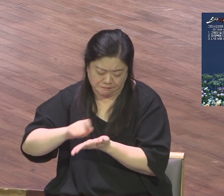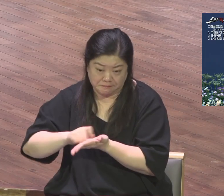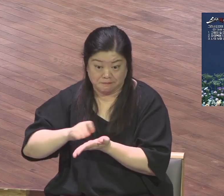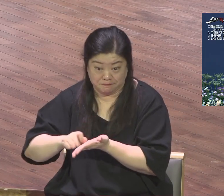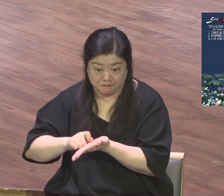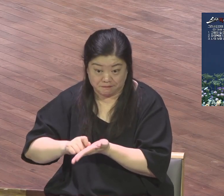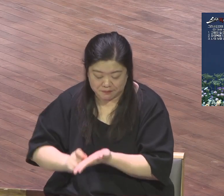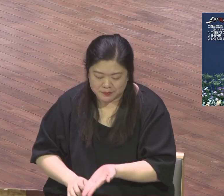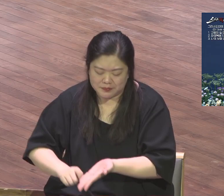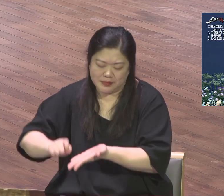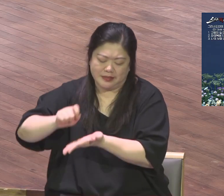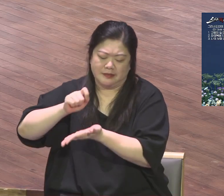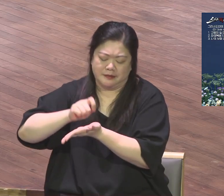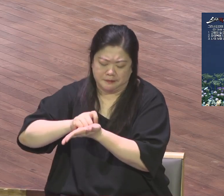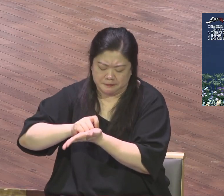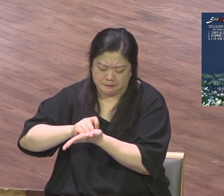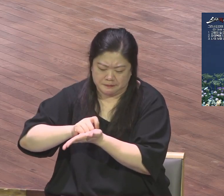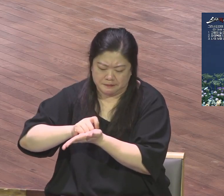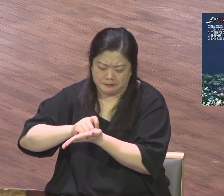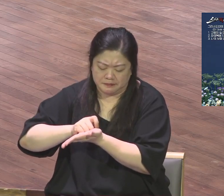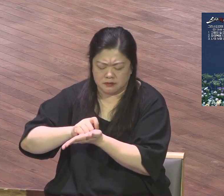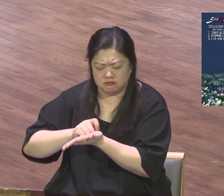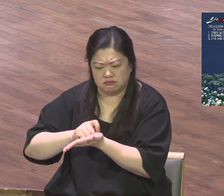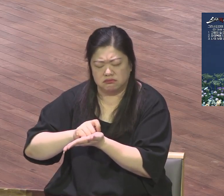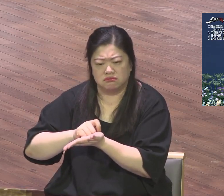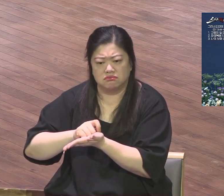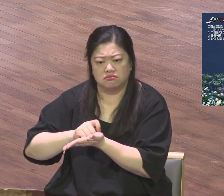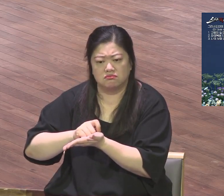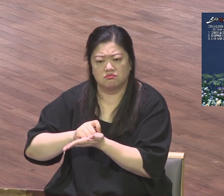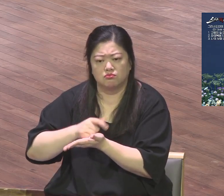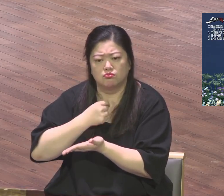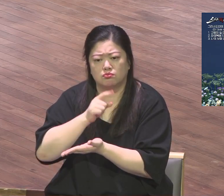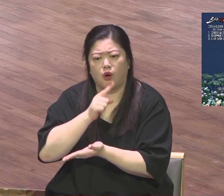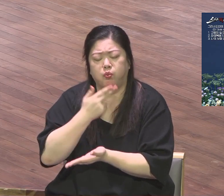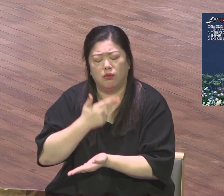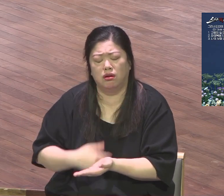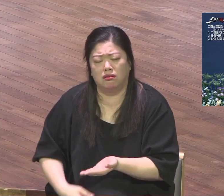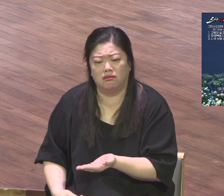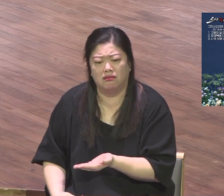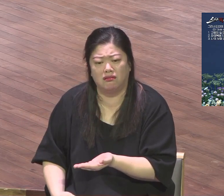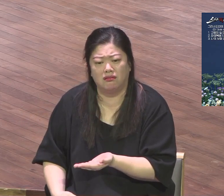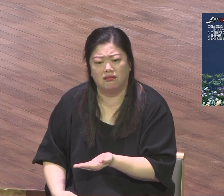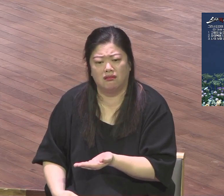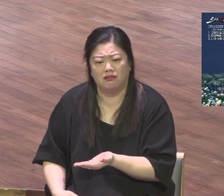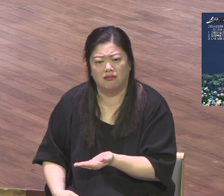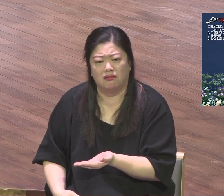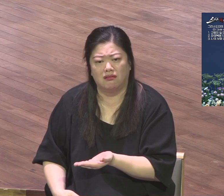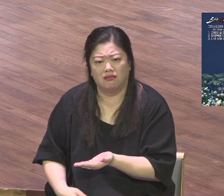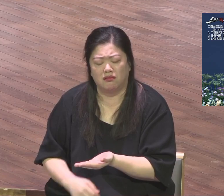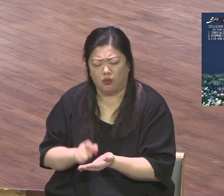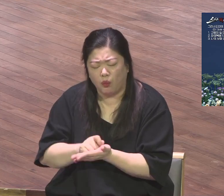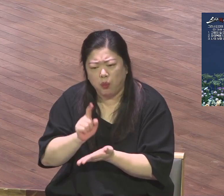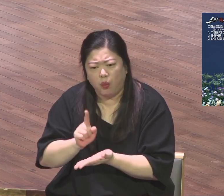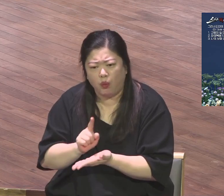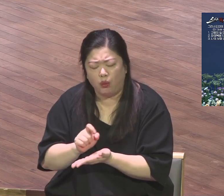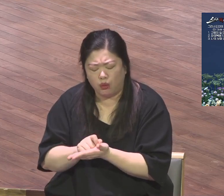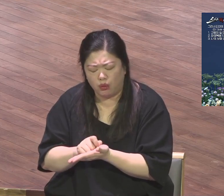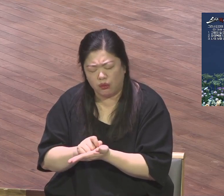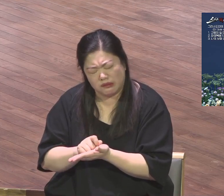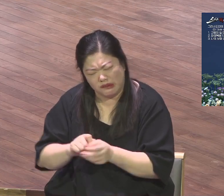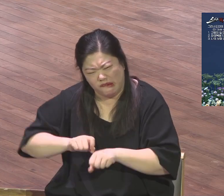하는데, 사실 별로 쓸만한 말이 없더라고요. 막상 쓰려고 하니까. 그런데 어쨌든 쓰기는